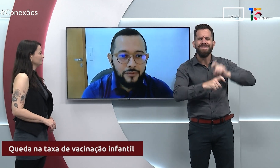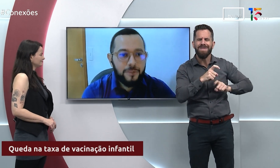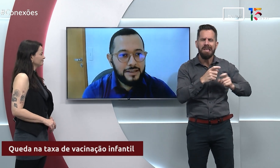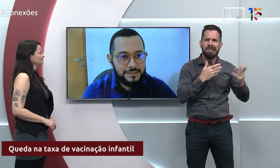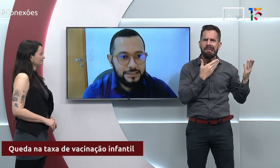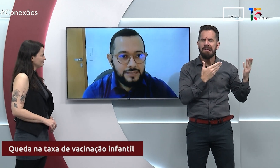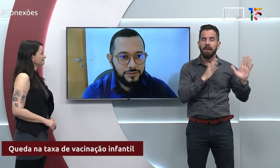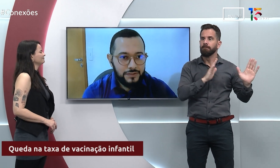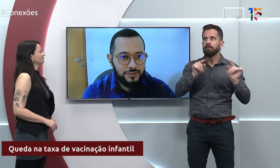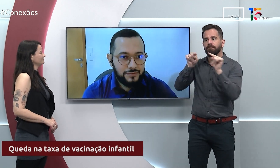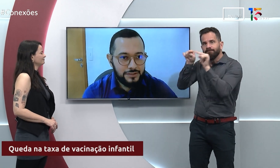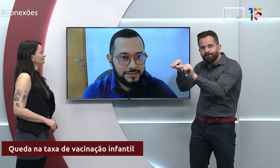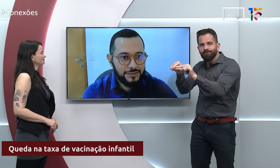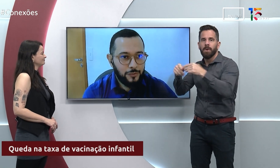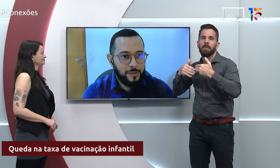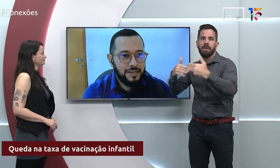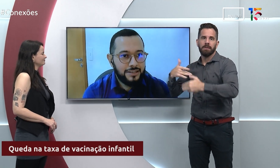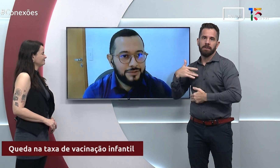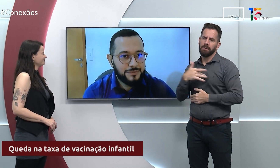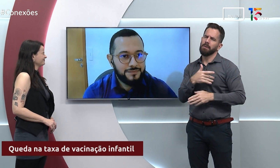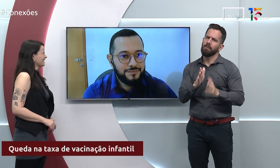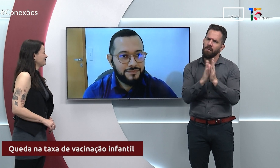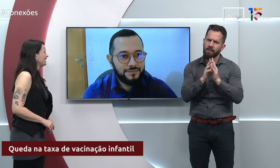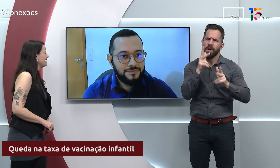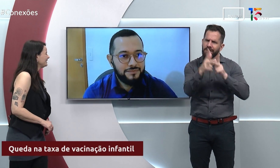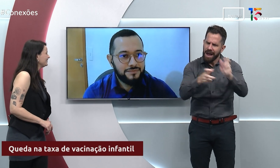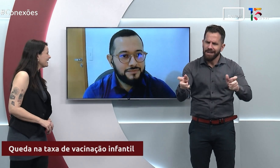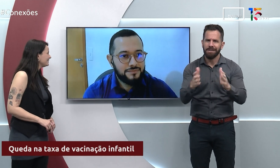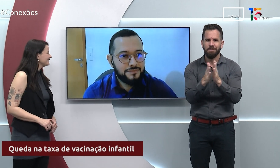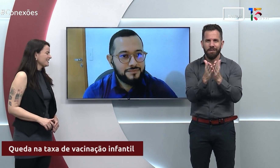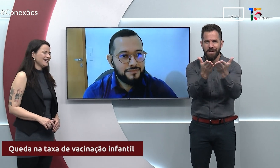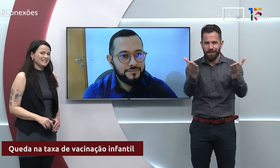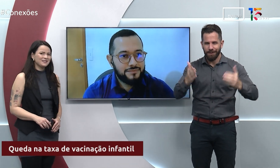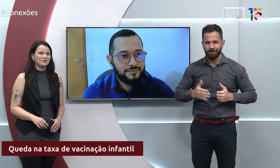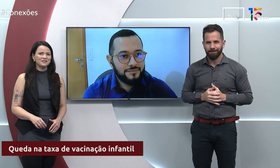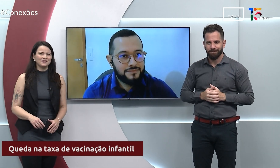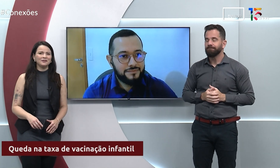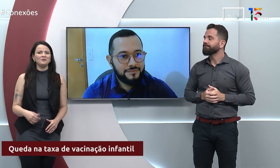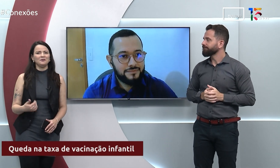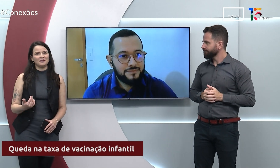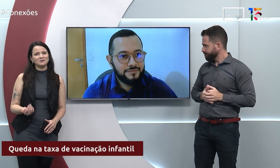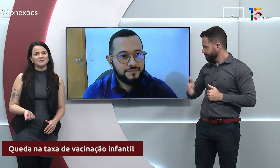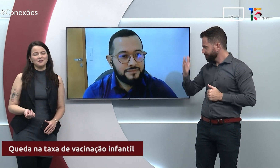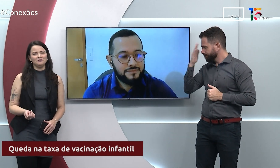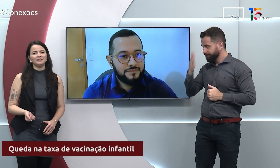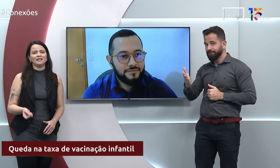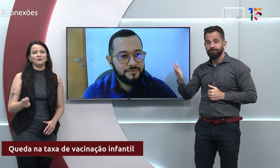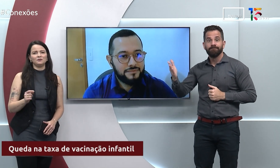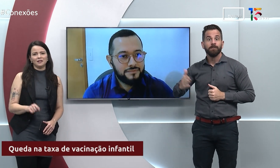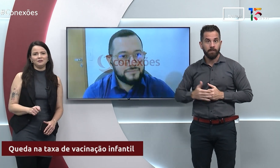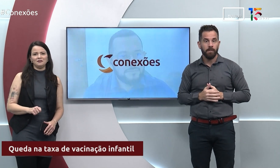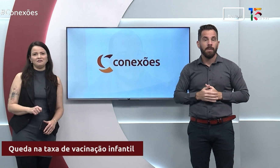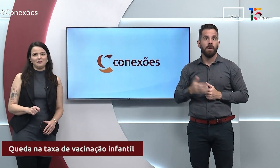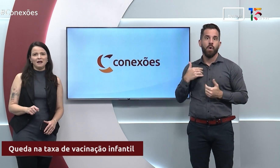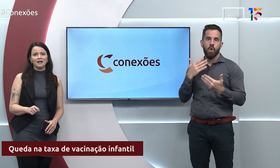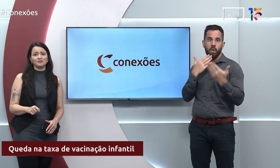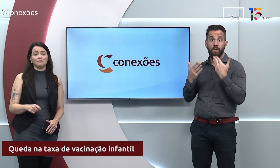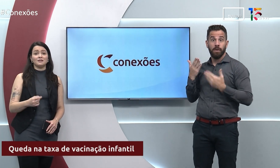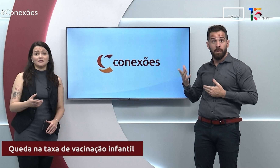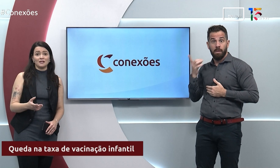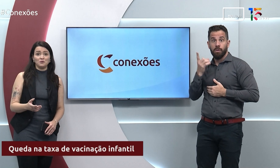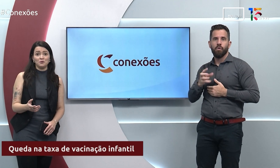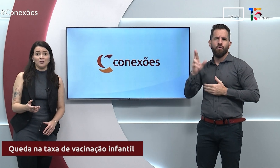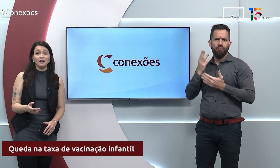por favor, vacinem os filhos de vocês. Obrigado. Obrigada, Ronaldo. A gente conversou então com o Ronaldo Silva, que é doutorando em